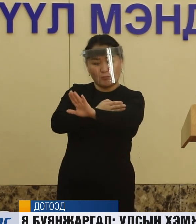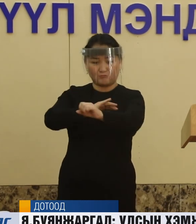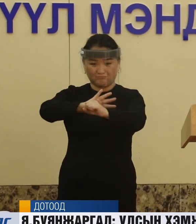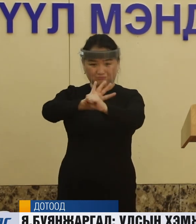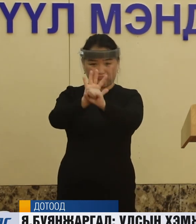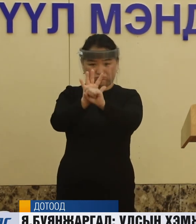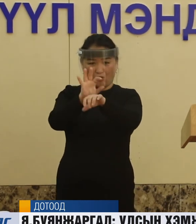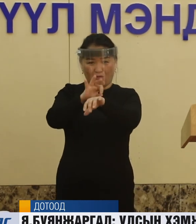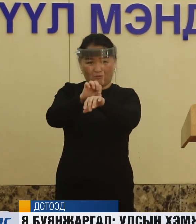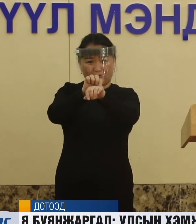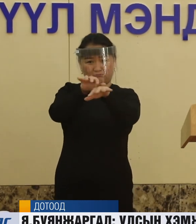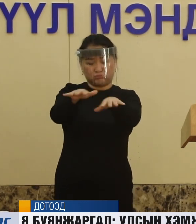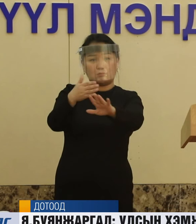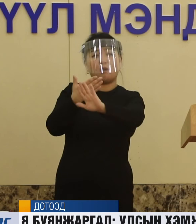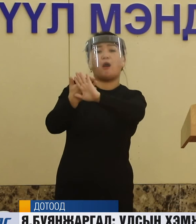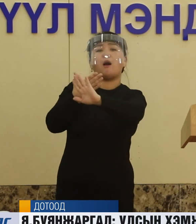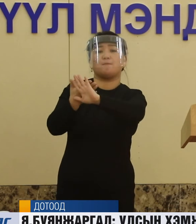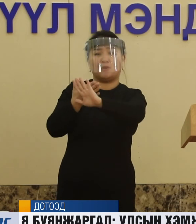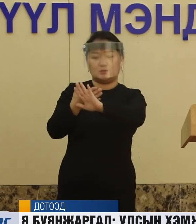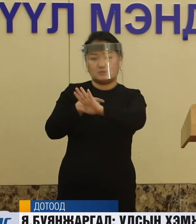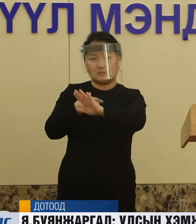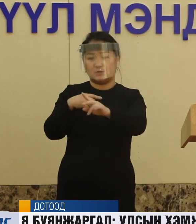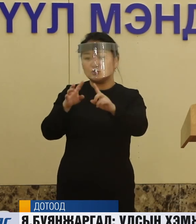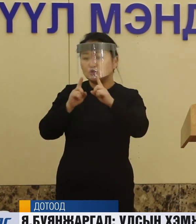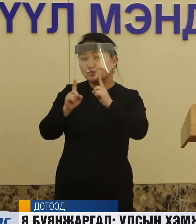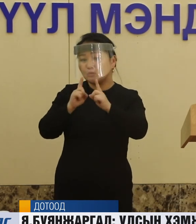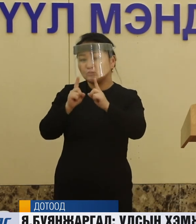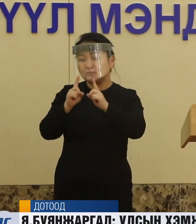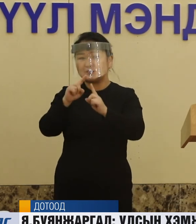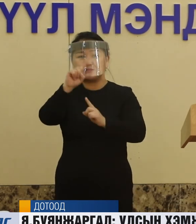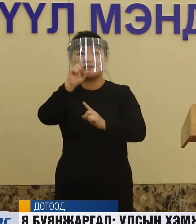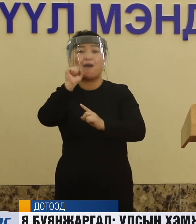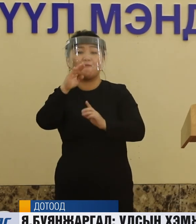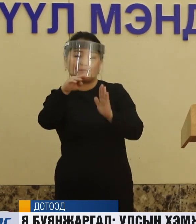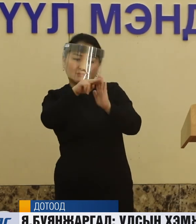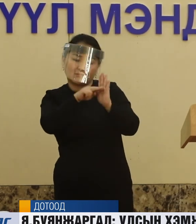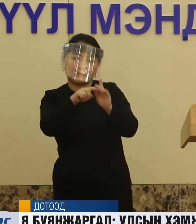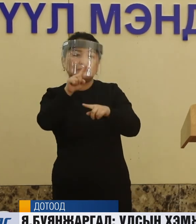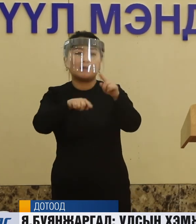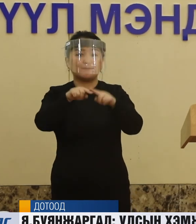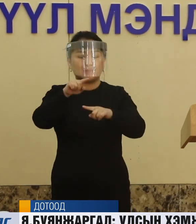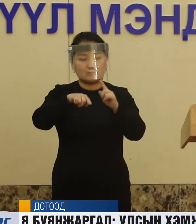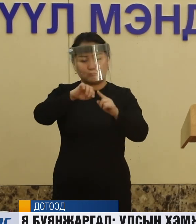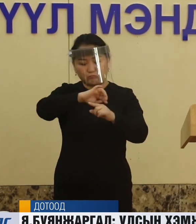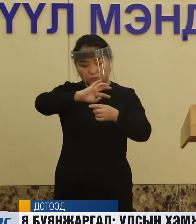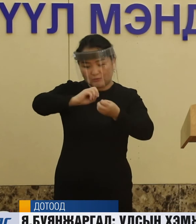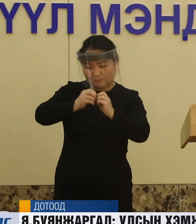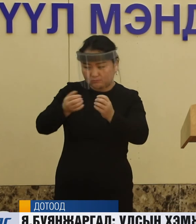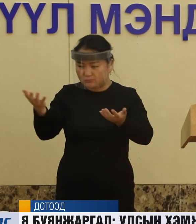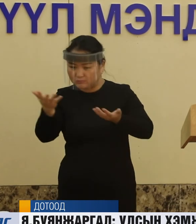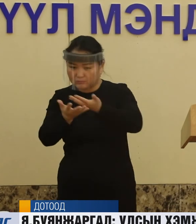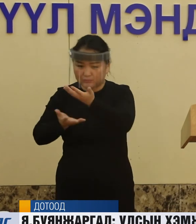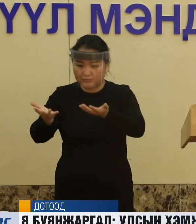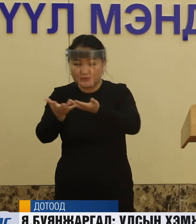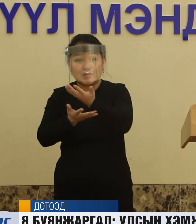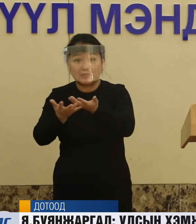ямар одоо заавар зөвлөмжийг мөрдөх ёстой бай гэсэн энэ зөвлөмжийг боловсруулж байна. Хөрвүүлэхээр боловсруулж байна. Эндээ бид